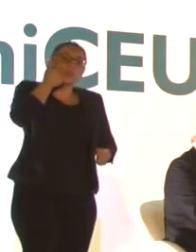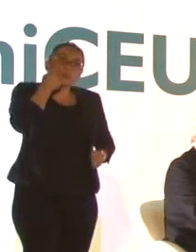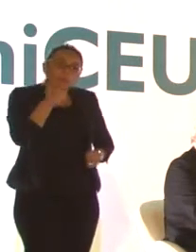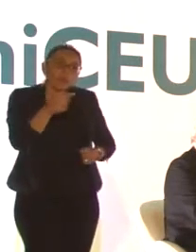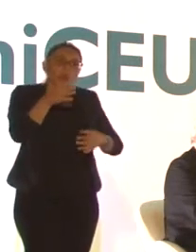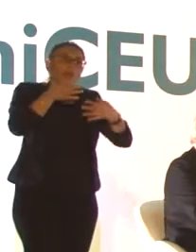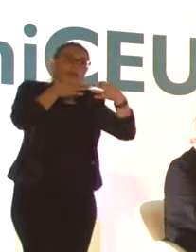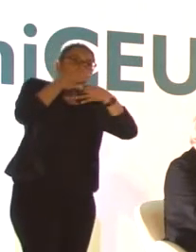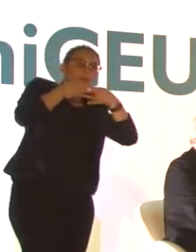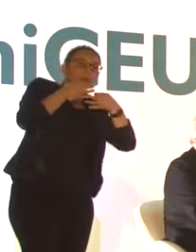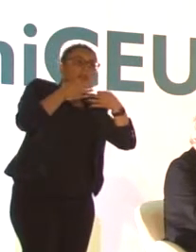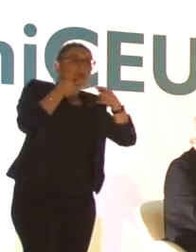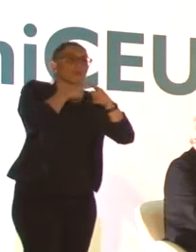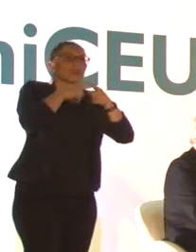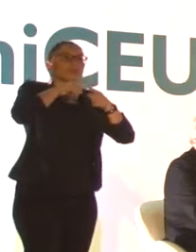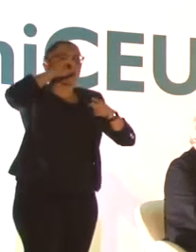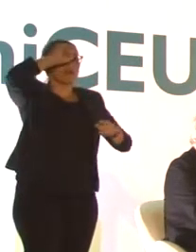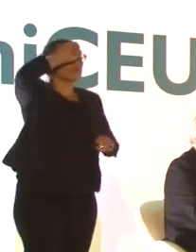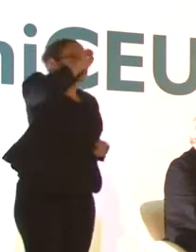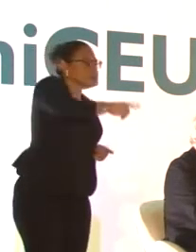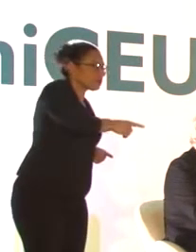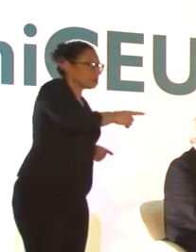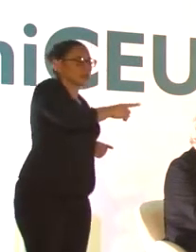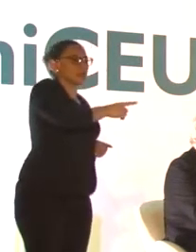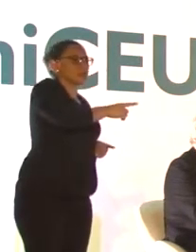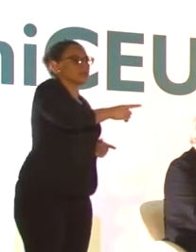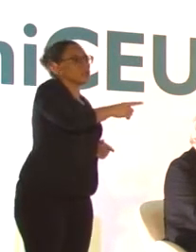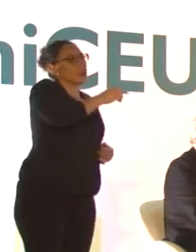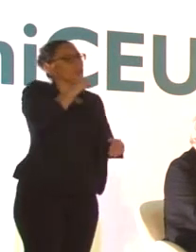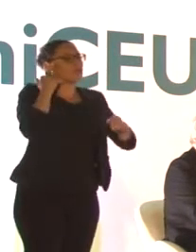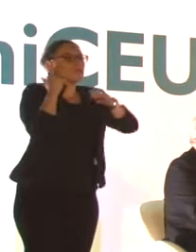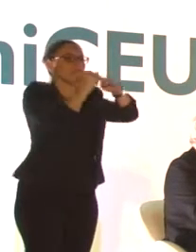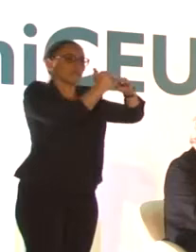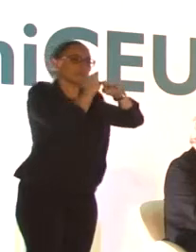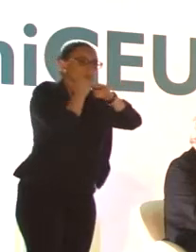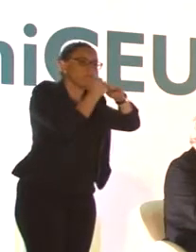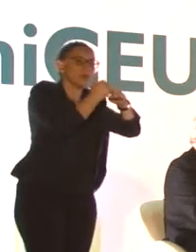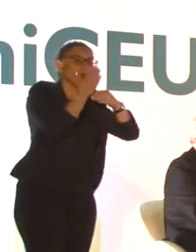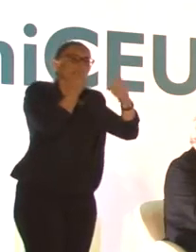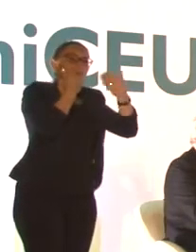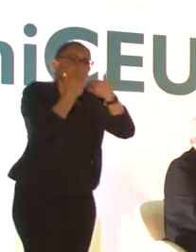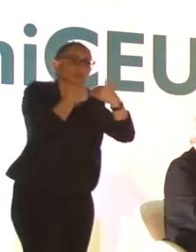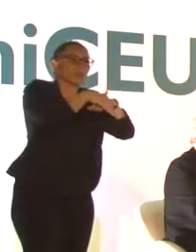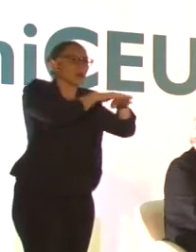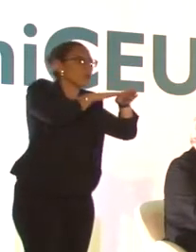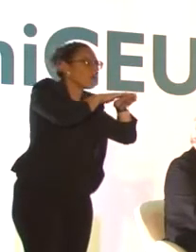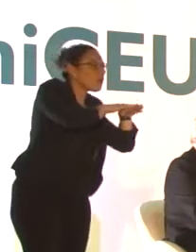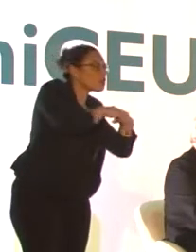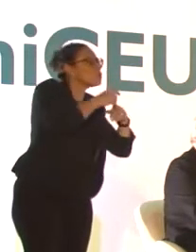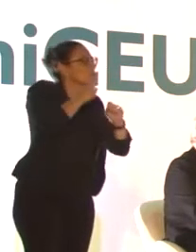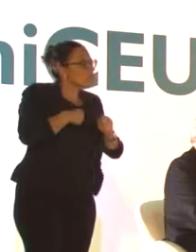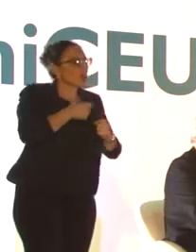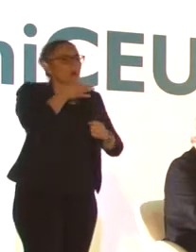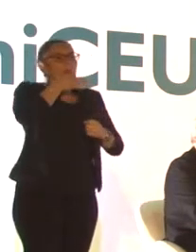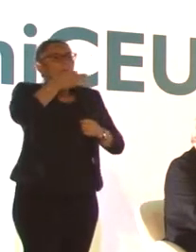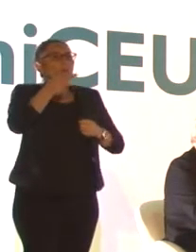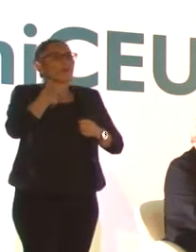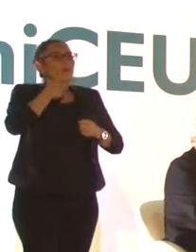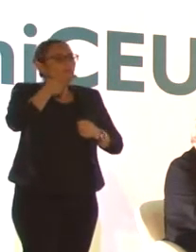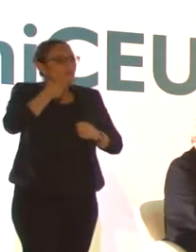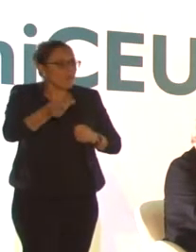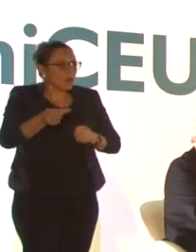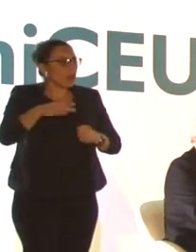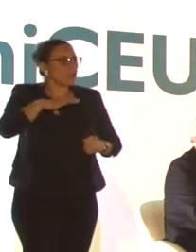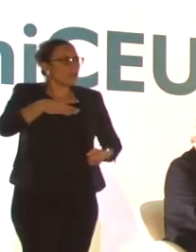surpreendido, quando as coisas não vêm de cima para baixo, mas ele pode opinar, pode atuar, pode palpitar, pode dizer. Mas,